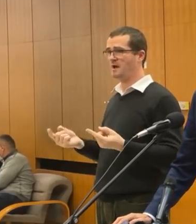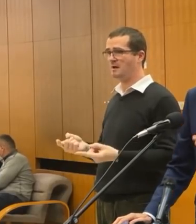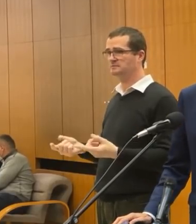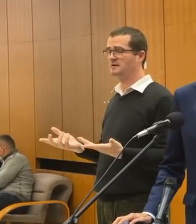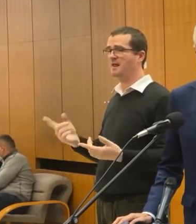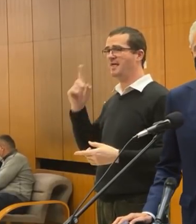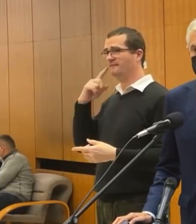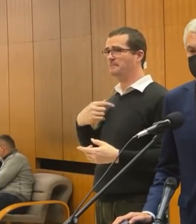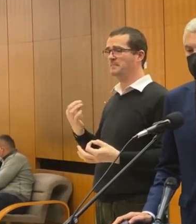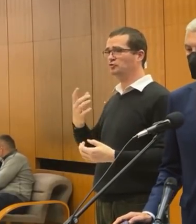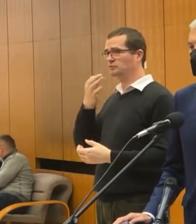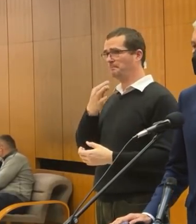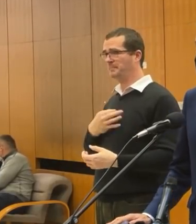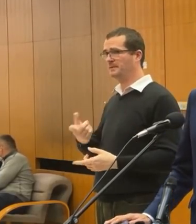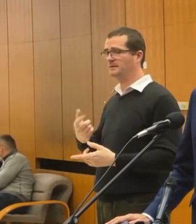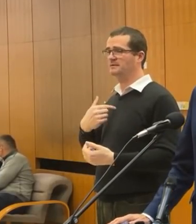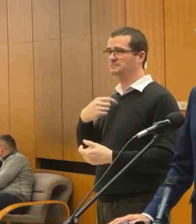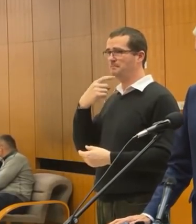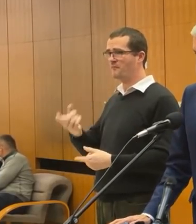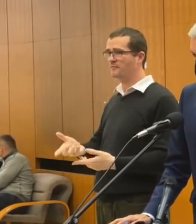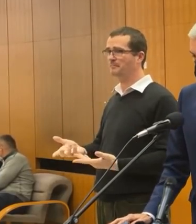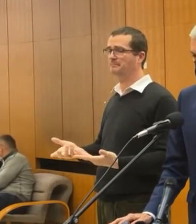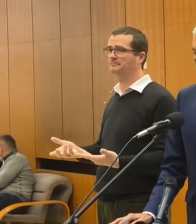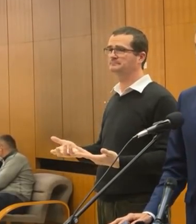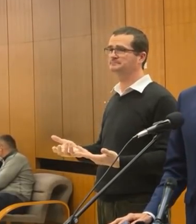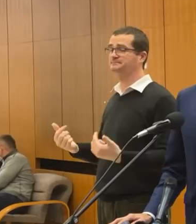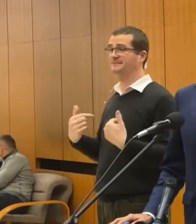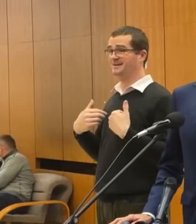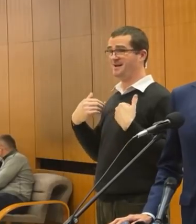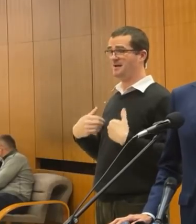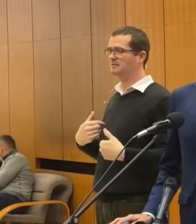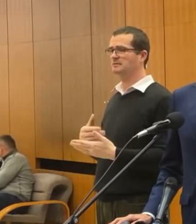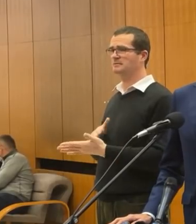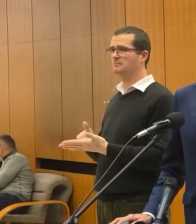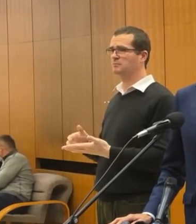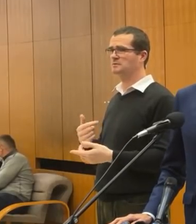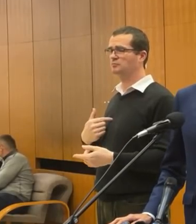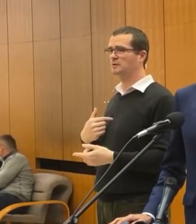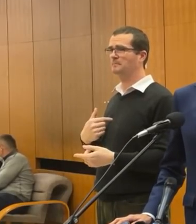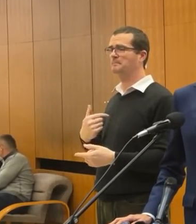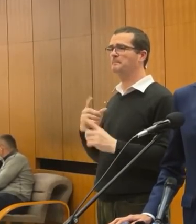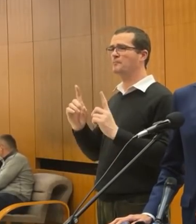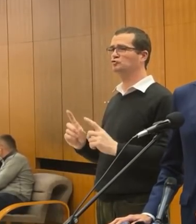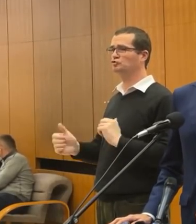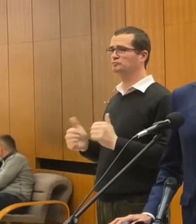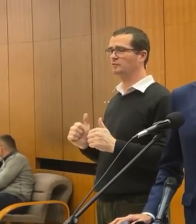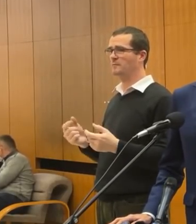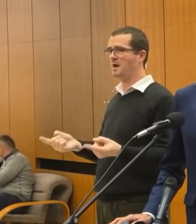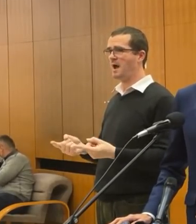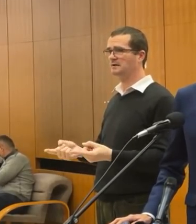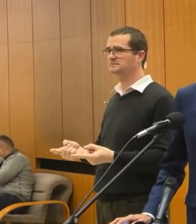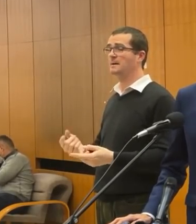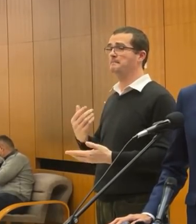podujatím, ale viem, prečo sa pýtate. Ja chcem povedať, že ja osobne nepotrebujem vyjadriť postoj k športovému